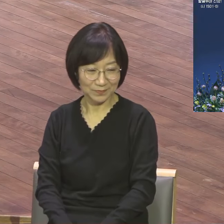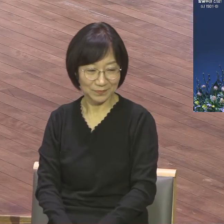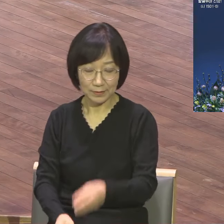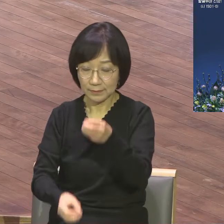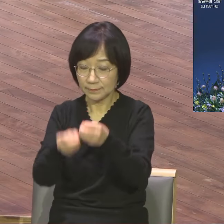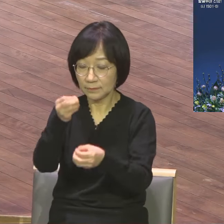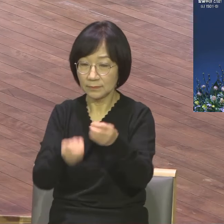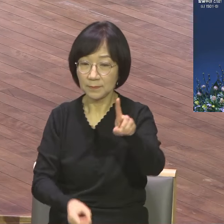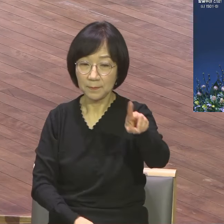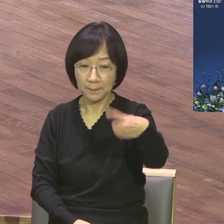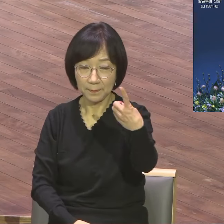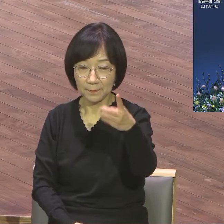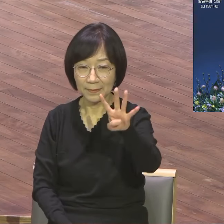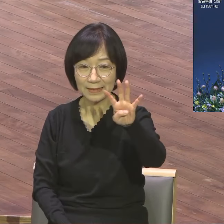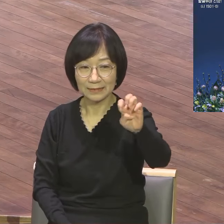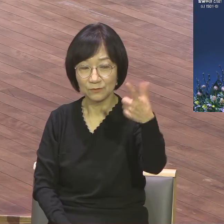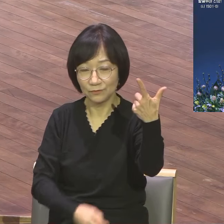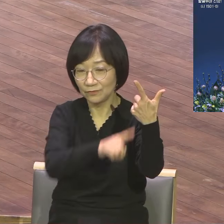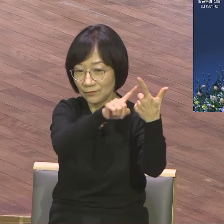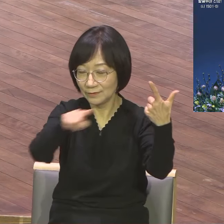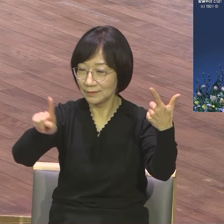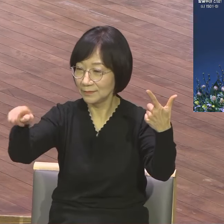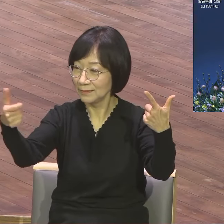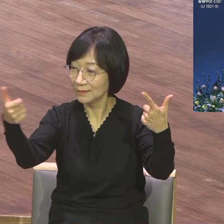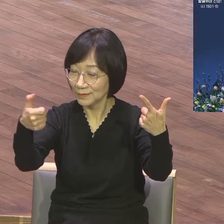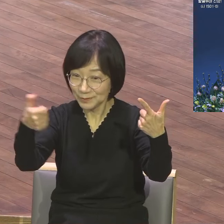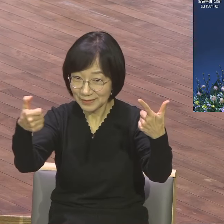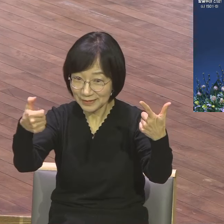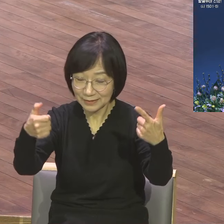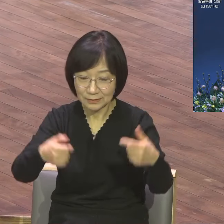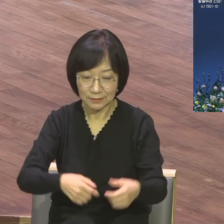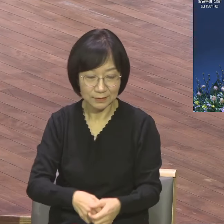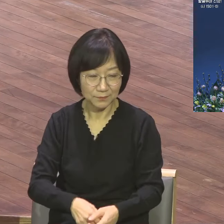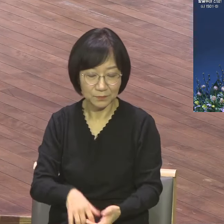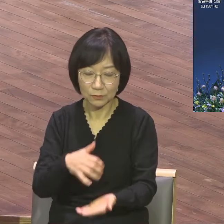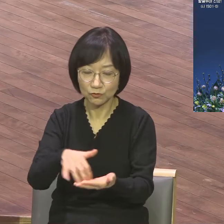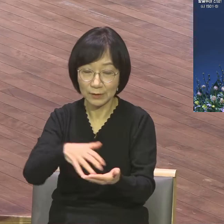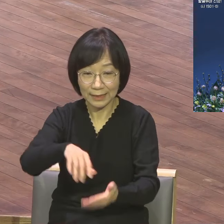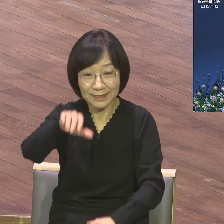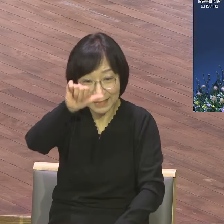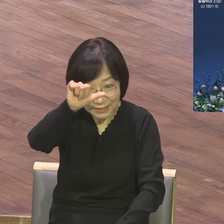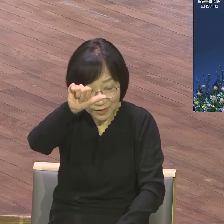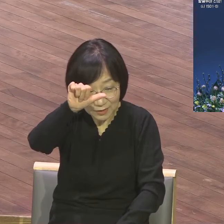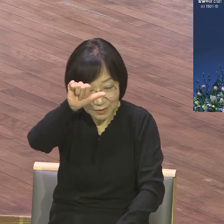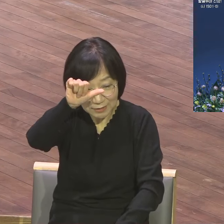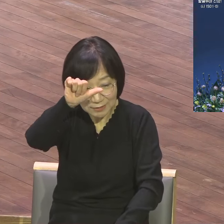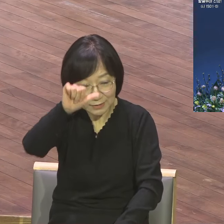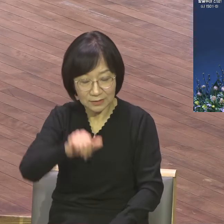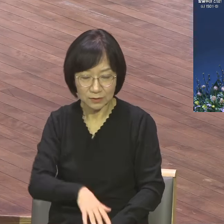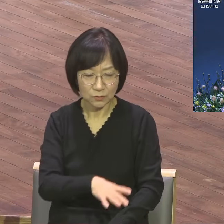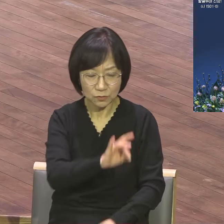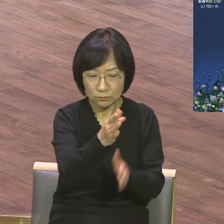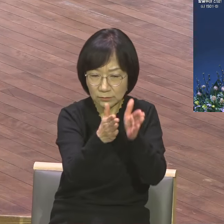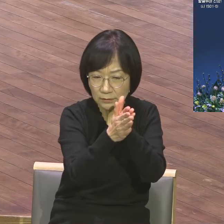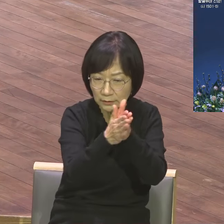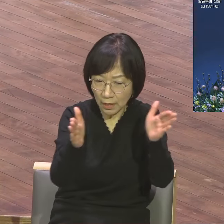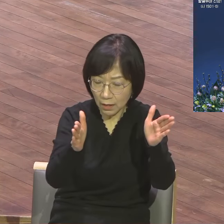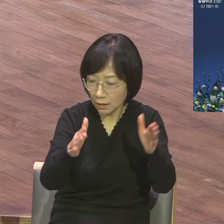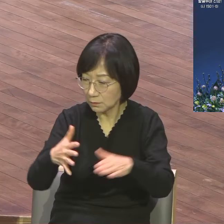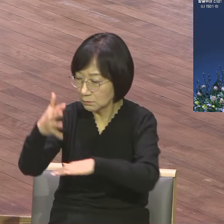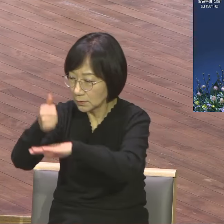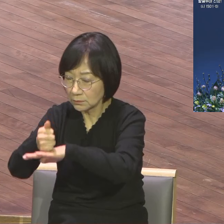시편 146편부터 150편까지 이 다섯 편의 시편은 시작과 끝이 할렐루야로 되어